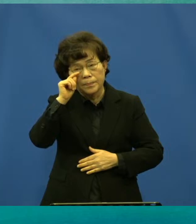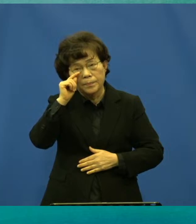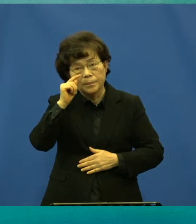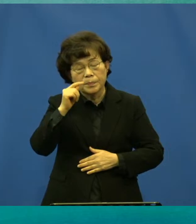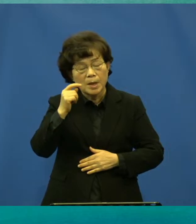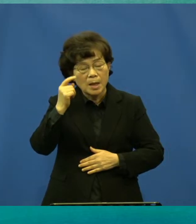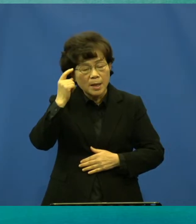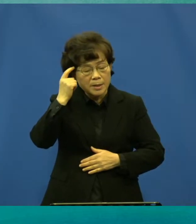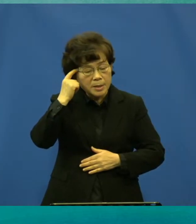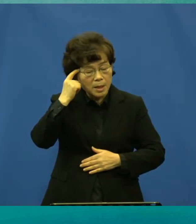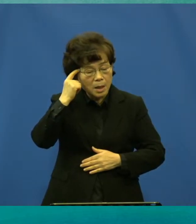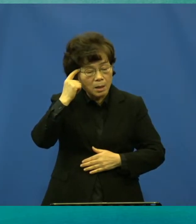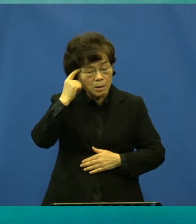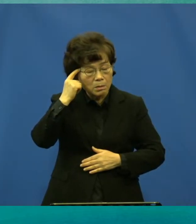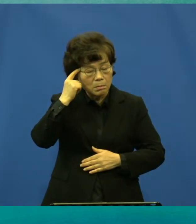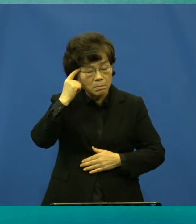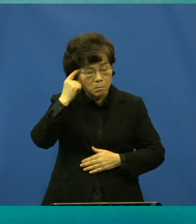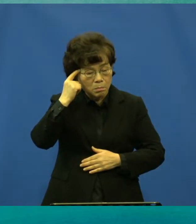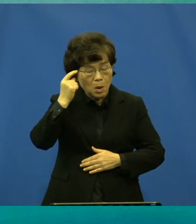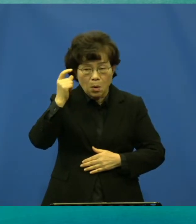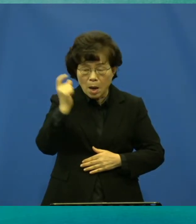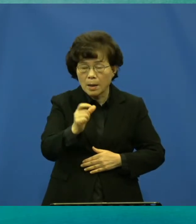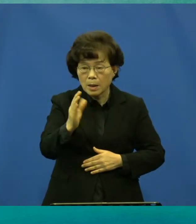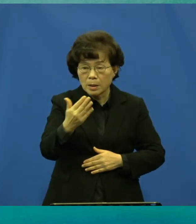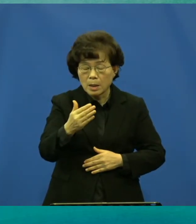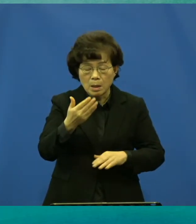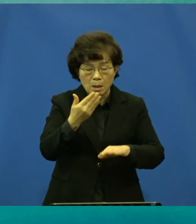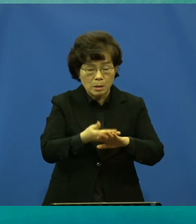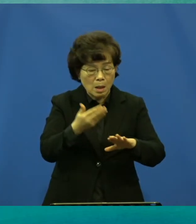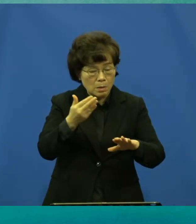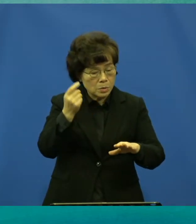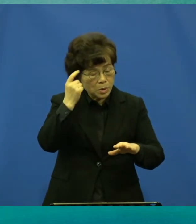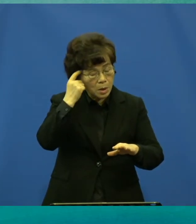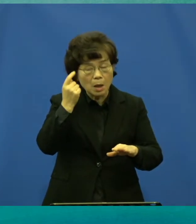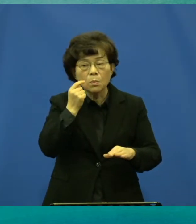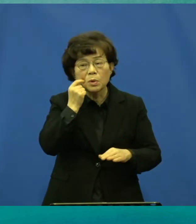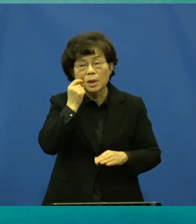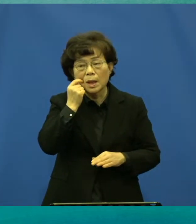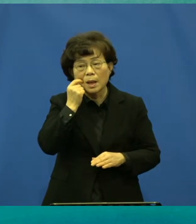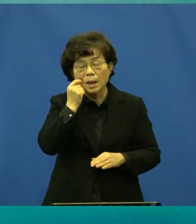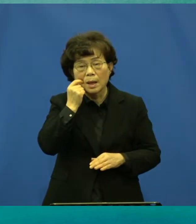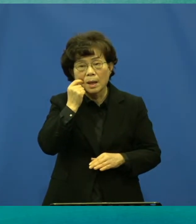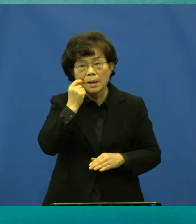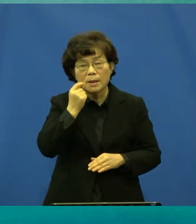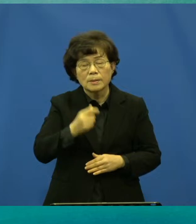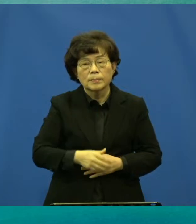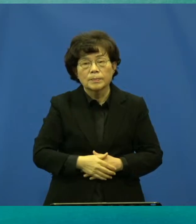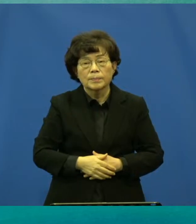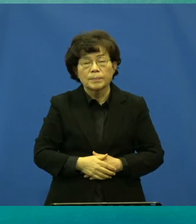관점이 굳어져 버립니다. 다른 사고를 하고 싶어도 안 됩니다.